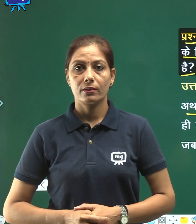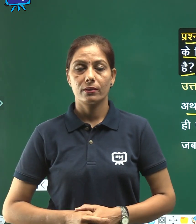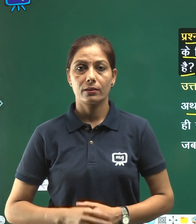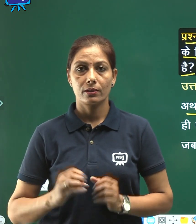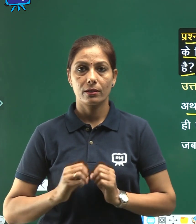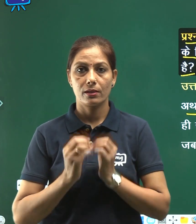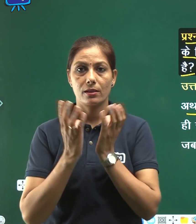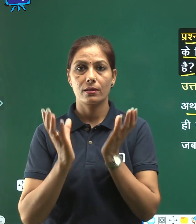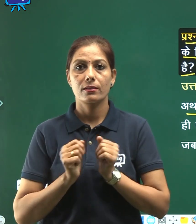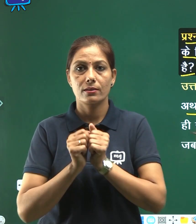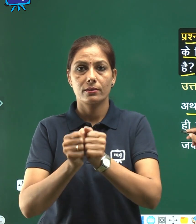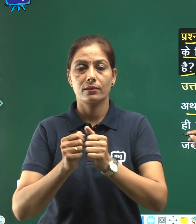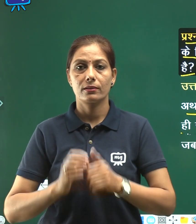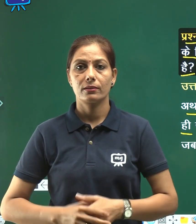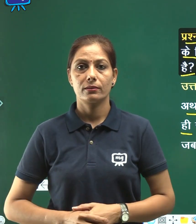खिलने के साथ ही